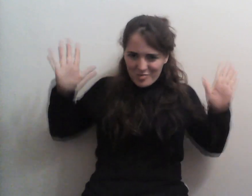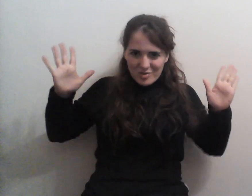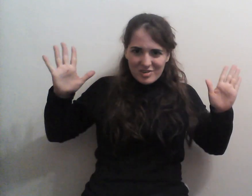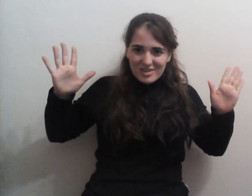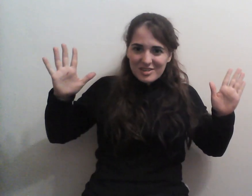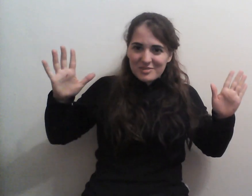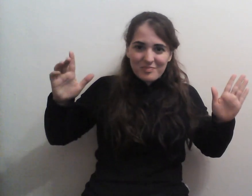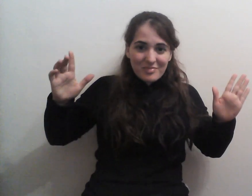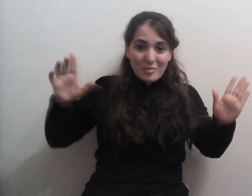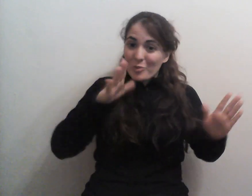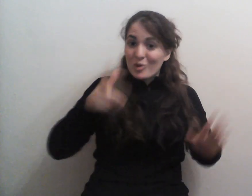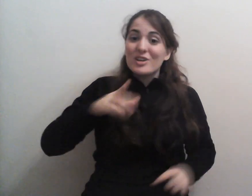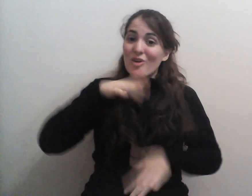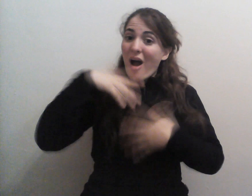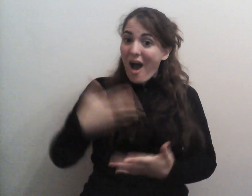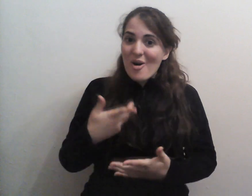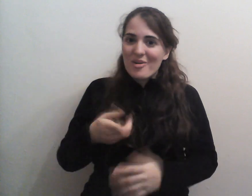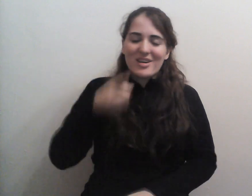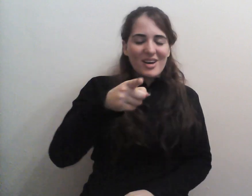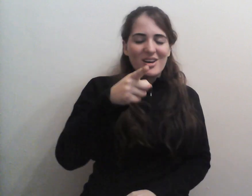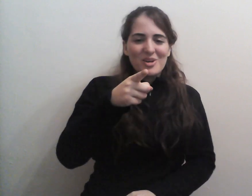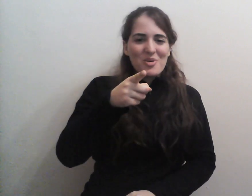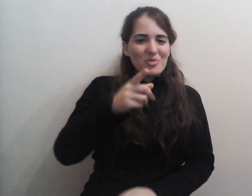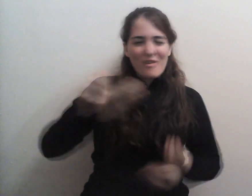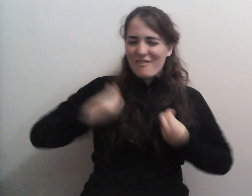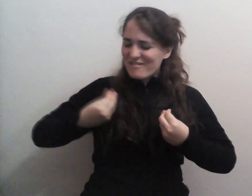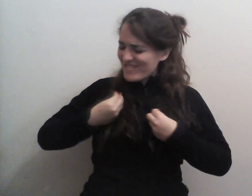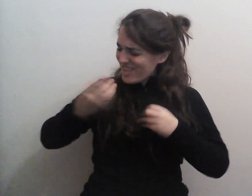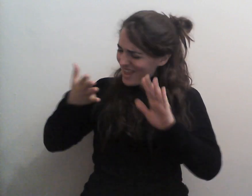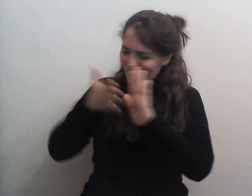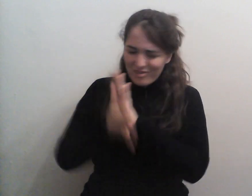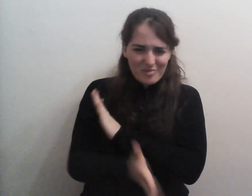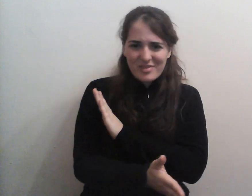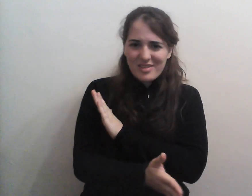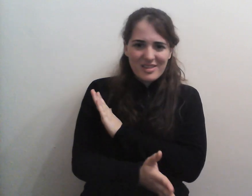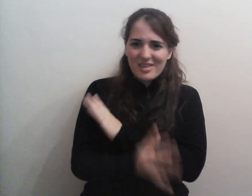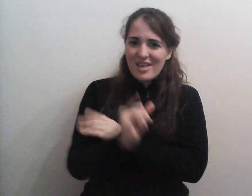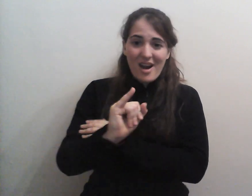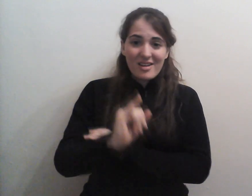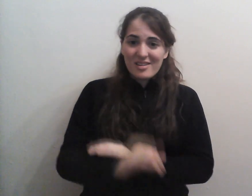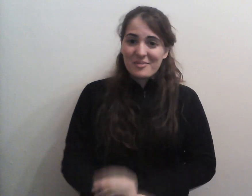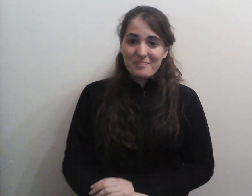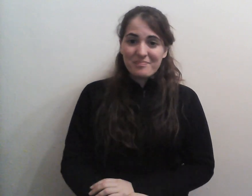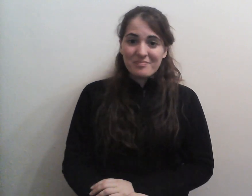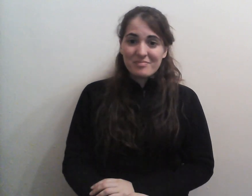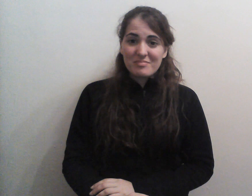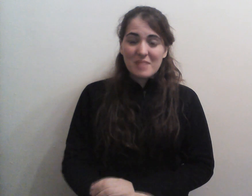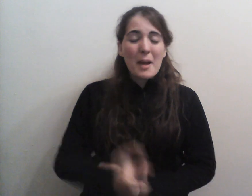vida eterna. Vida que permanecerá perpetua y eternamente. Y cuando la Biblia dice vida